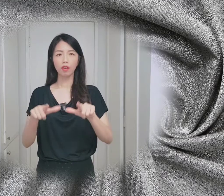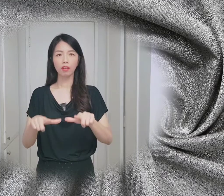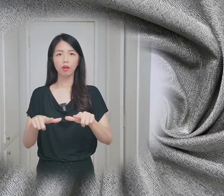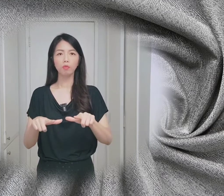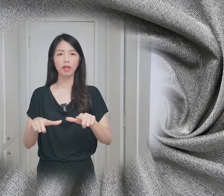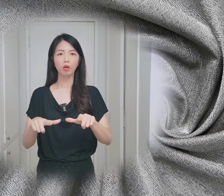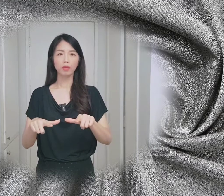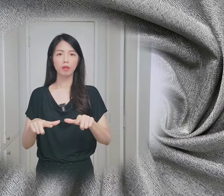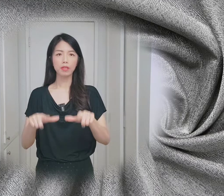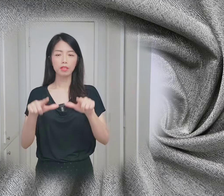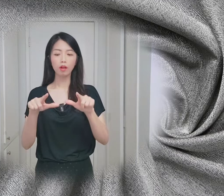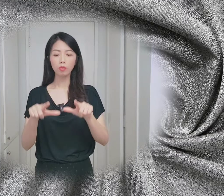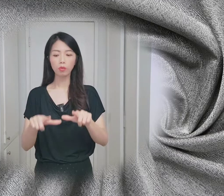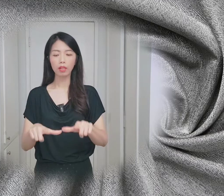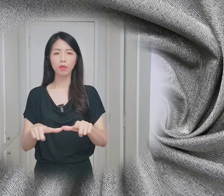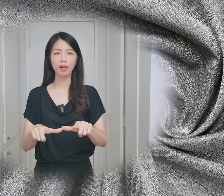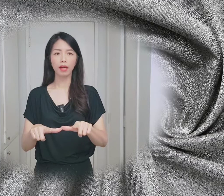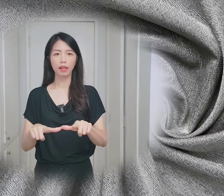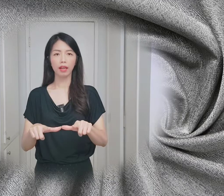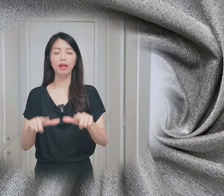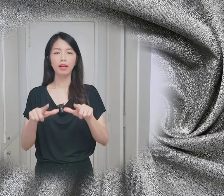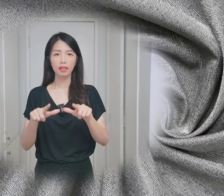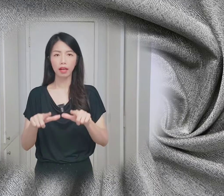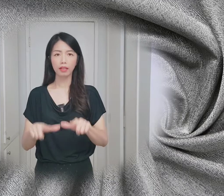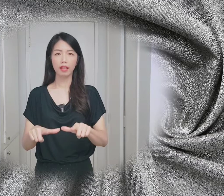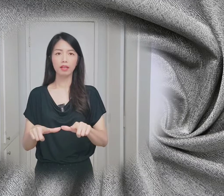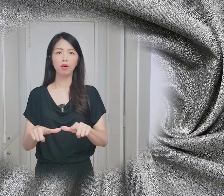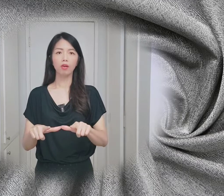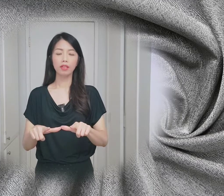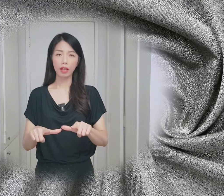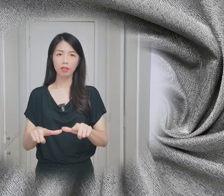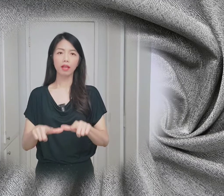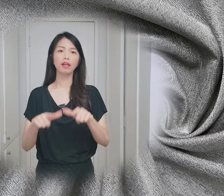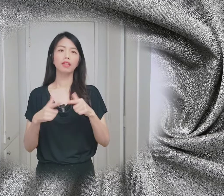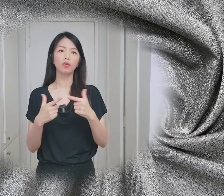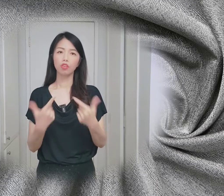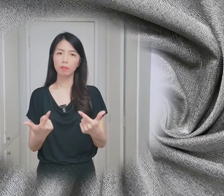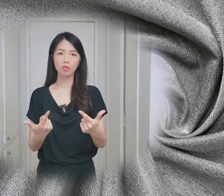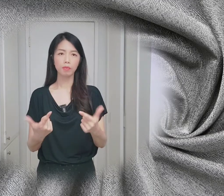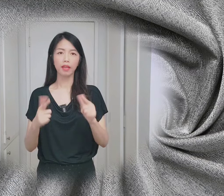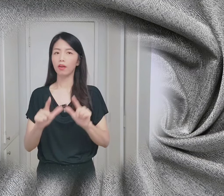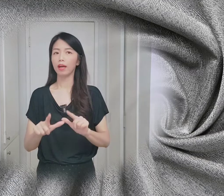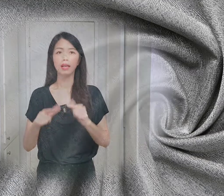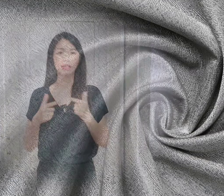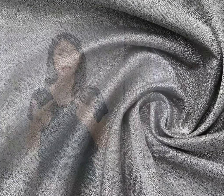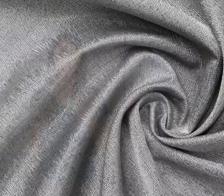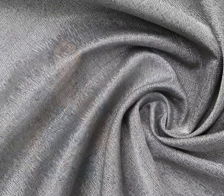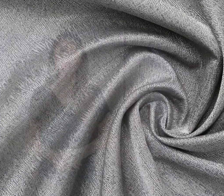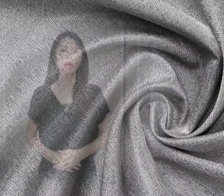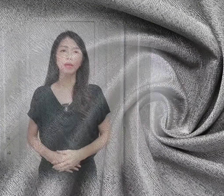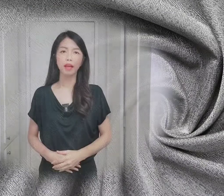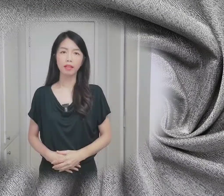하는 뜻의 수어는 엄지랑 검지랑 피셔서 손등이 위를 향하게, 이 상태에서 시작하셨다가 그대로 뒤집어 주시면 돼요.